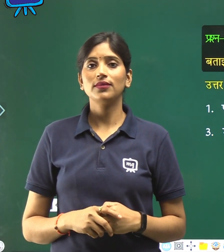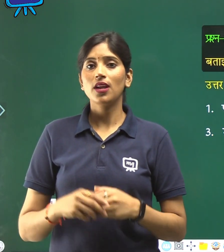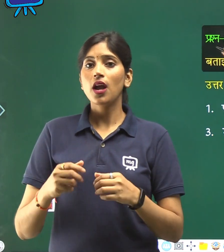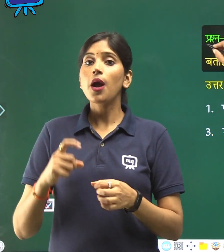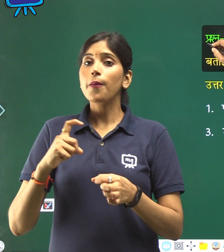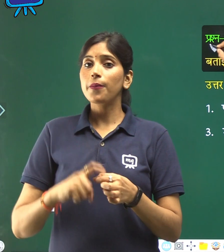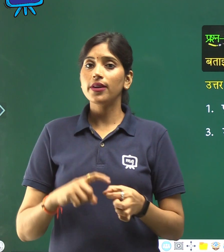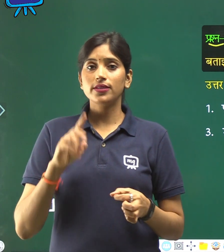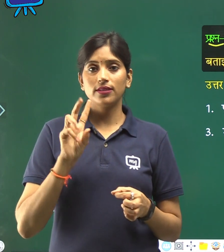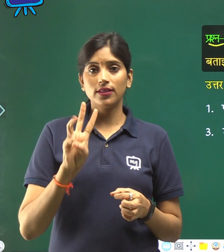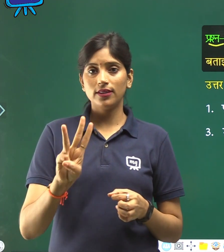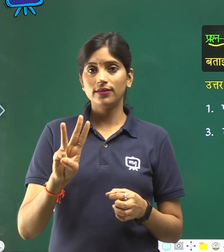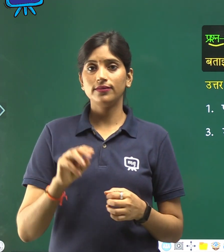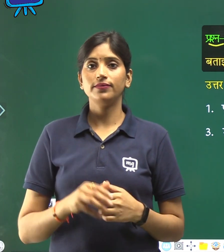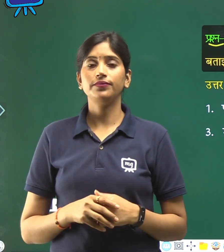प्रश्न तीन,